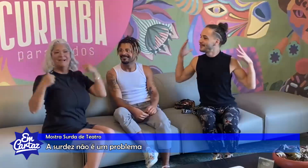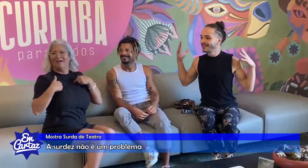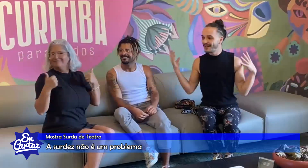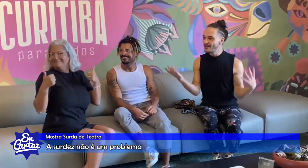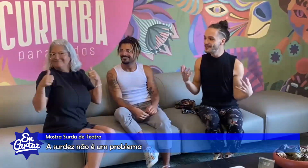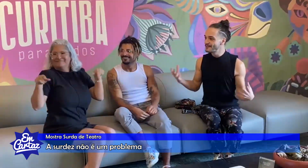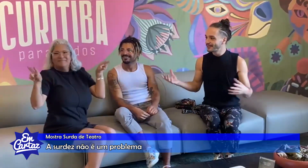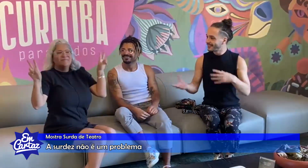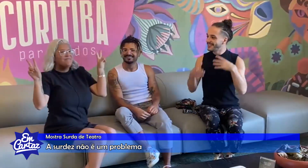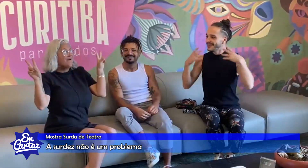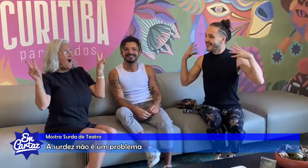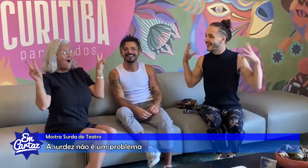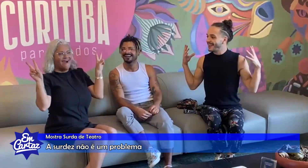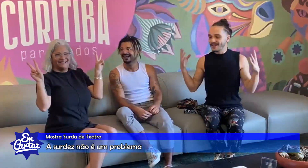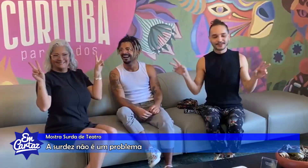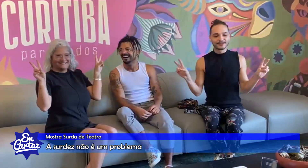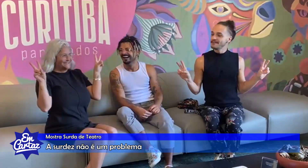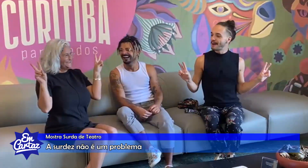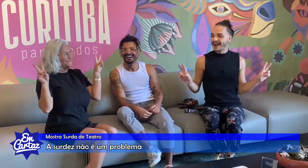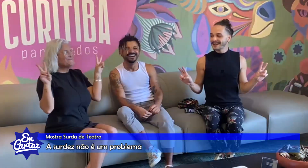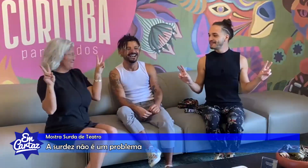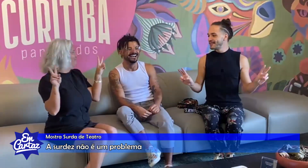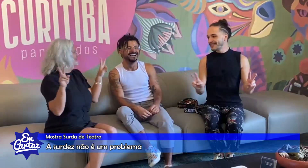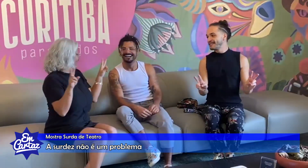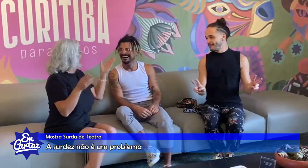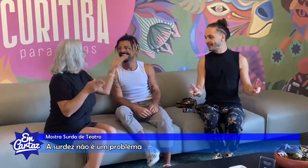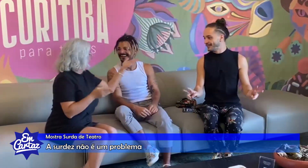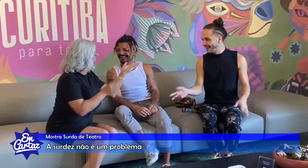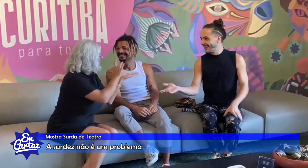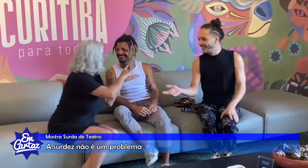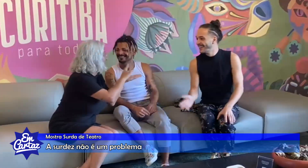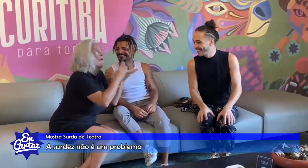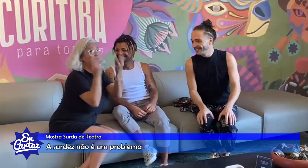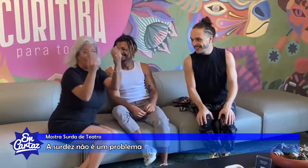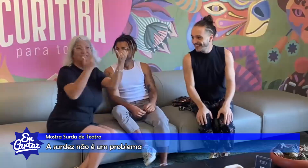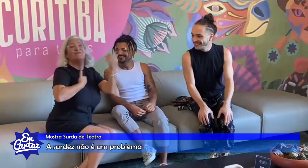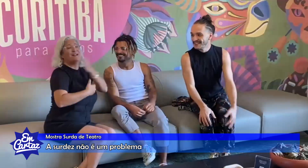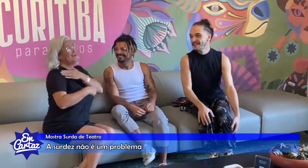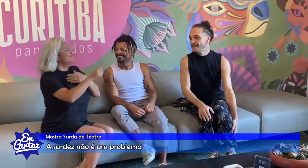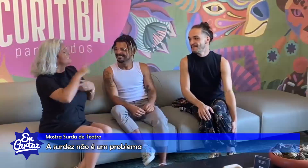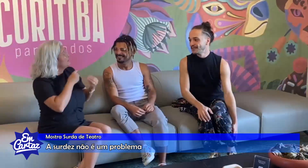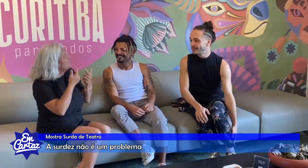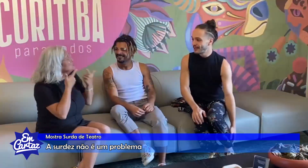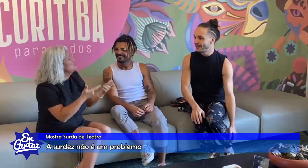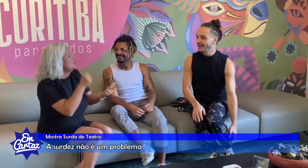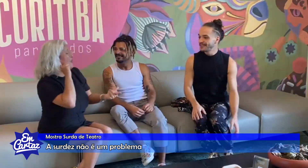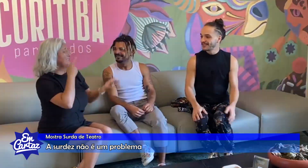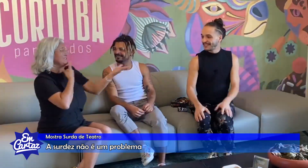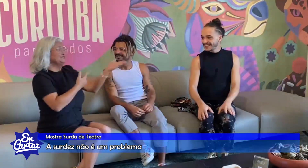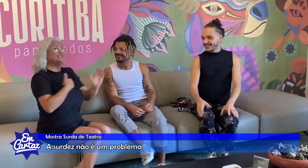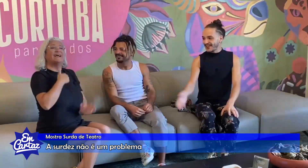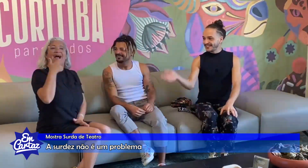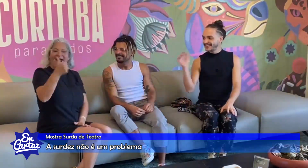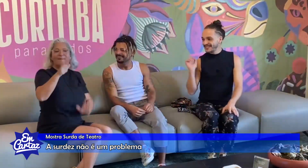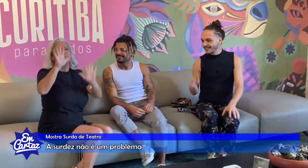na rua, muito... eu dormi paz, por exemplo, não é? É verdade. Muitas pessoas falam, nossa, você tem sorte de ser surda,